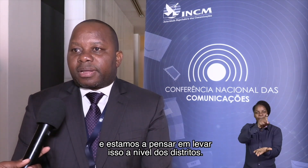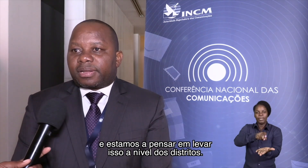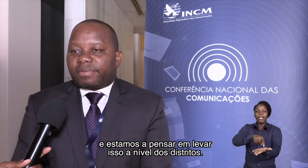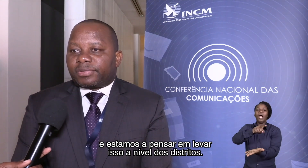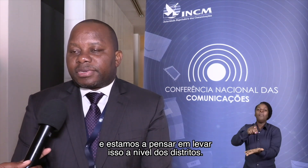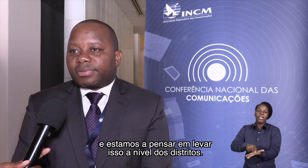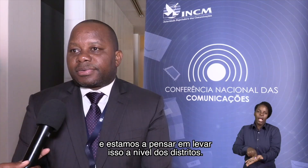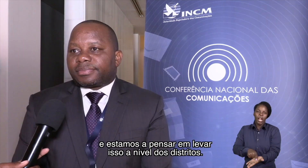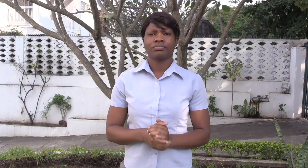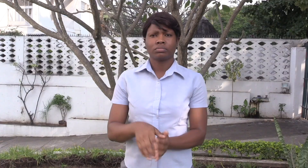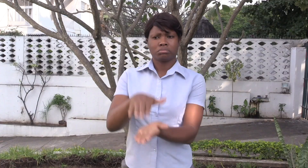a nível dos distritos.